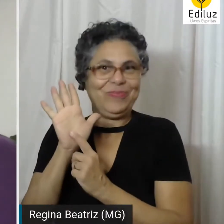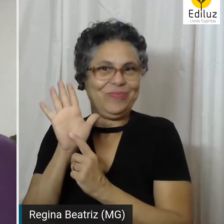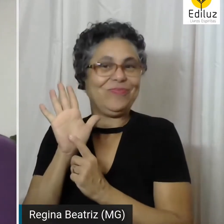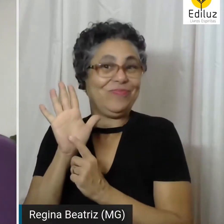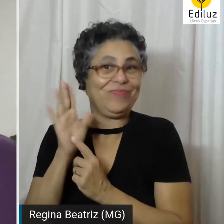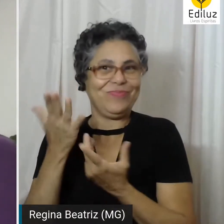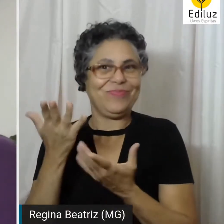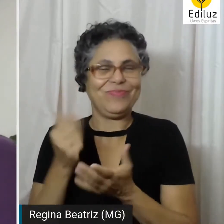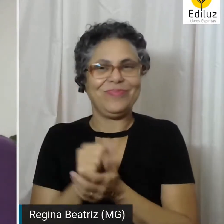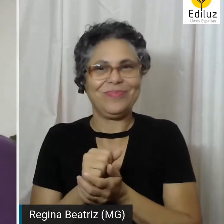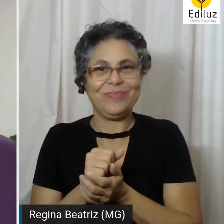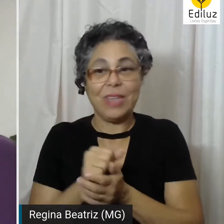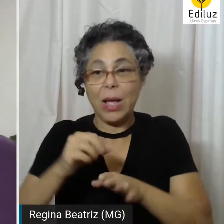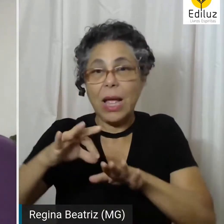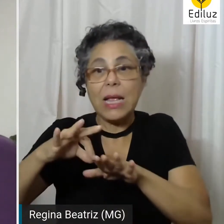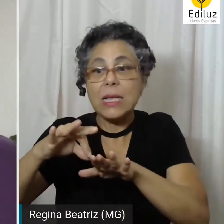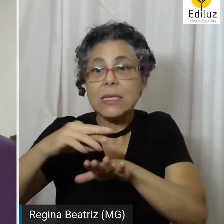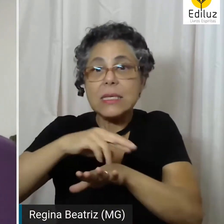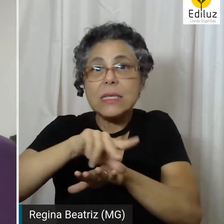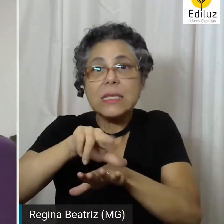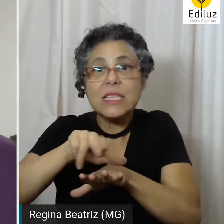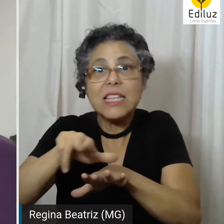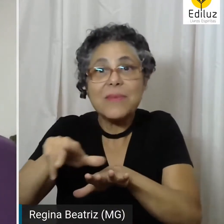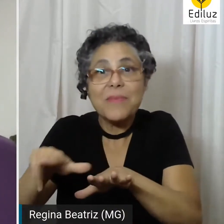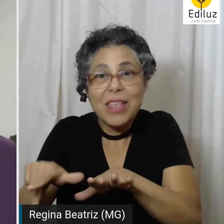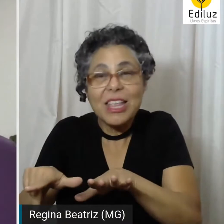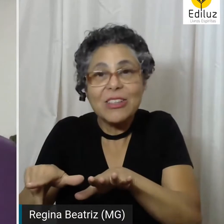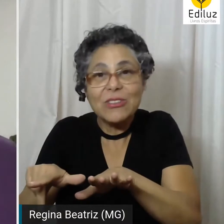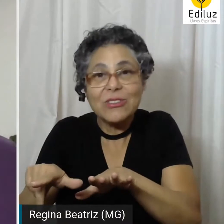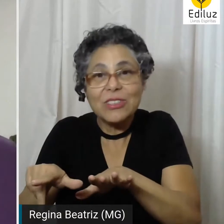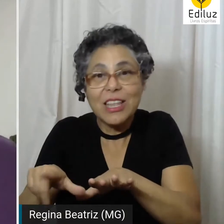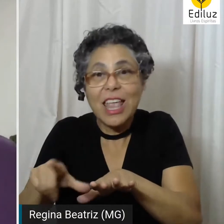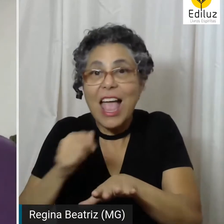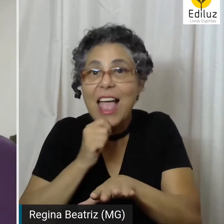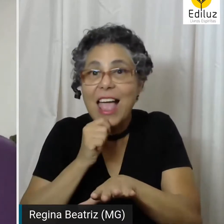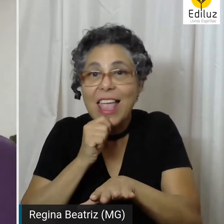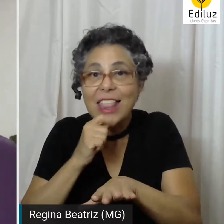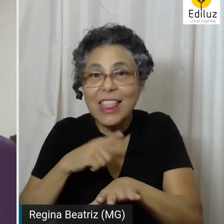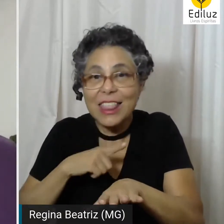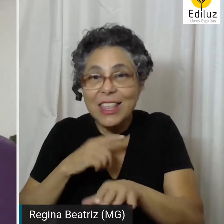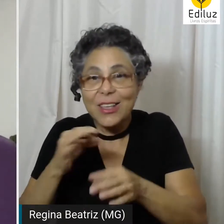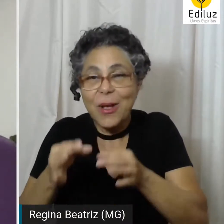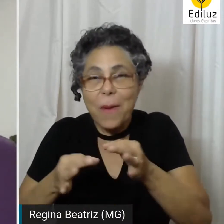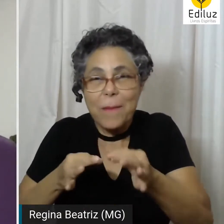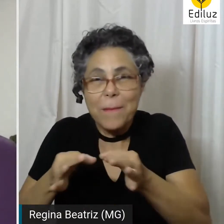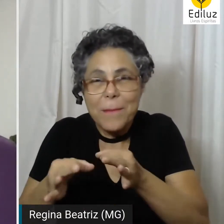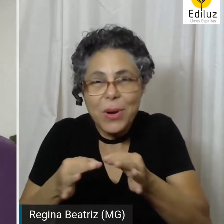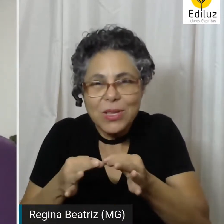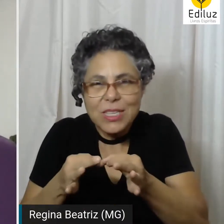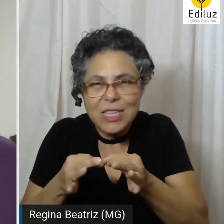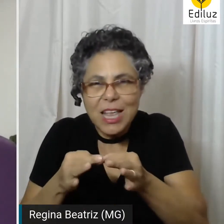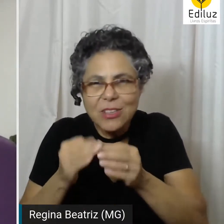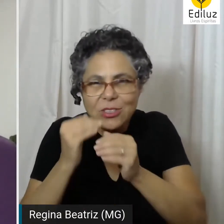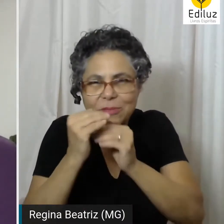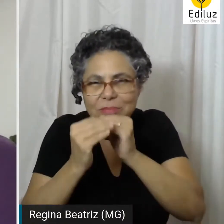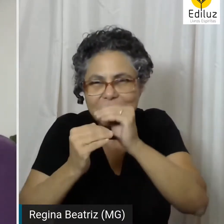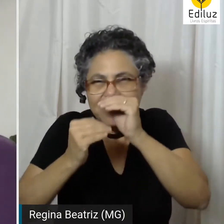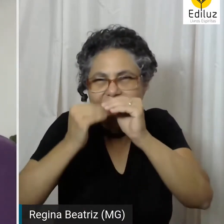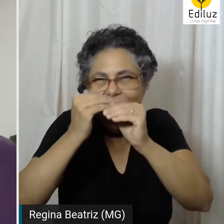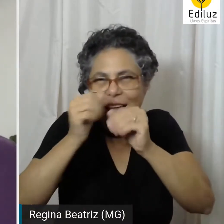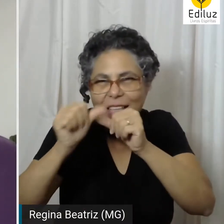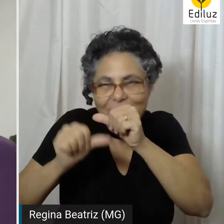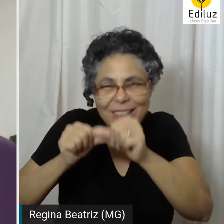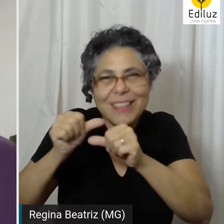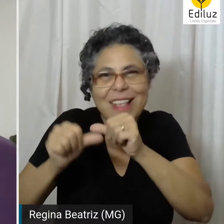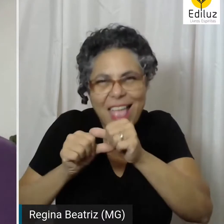esses elementos que ainda estão num processo de burilamento e de transformação. É